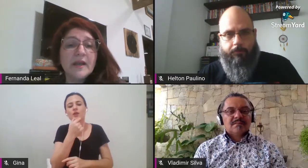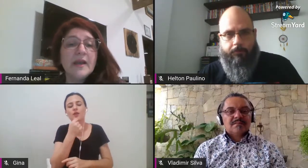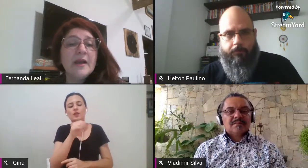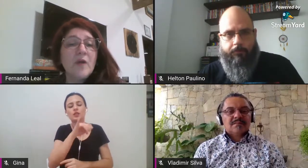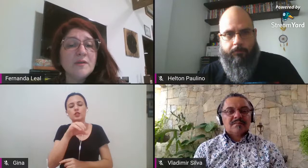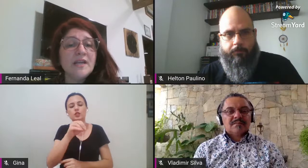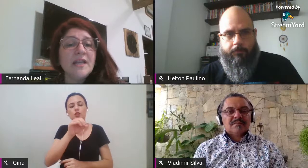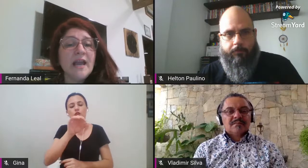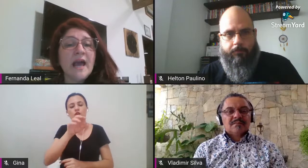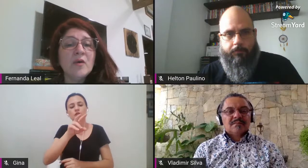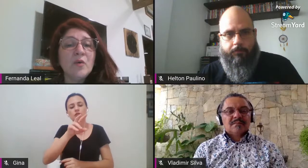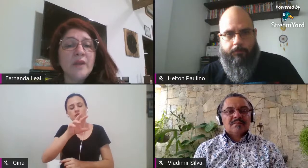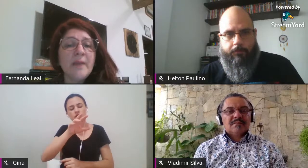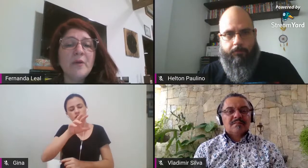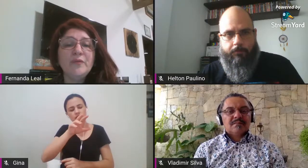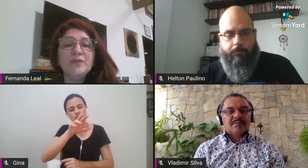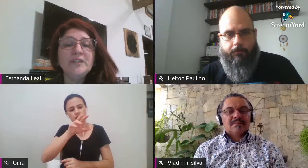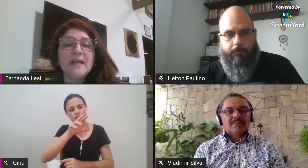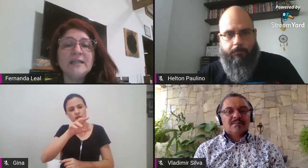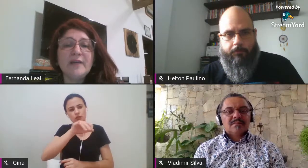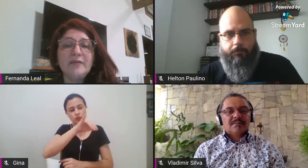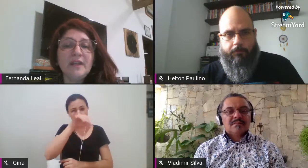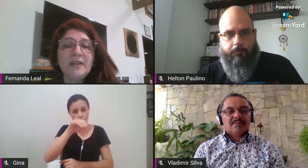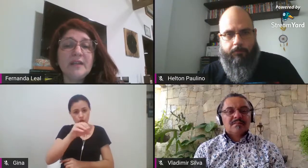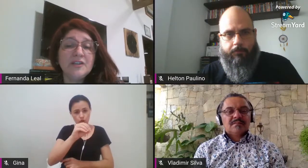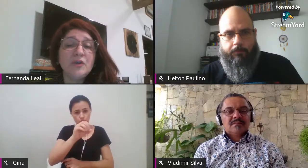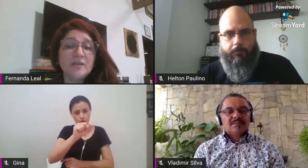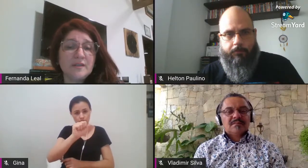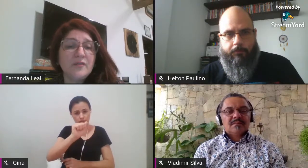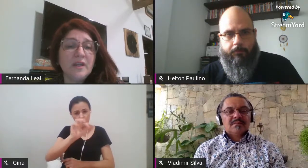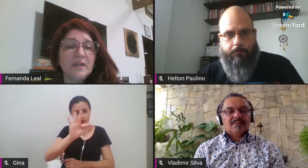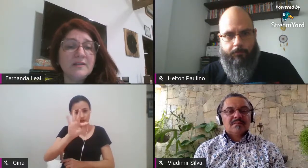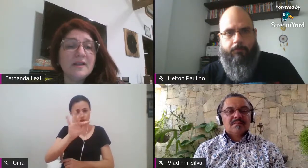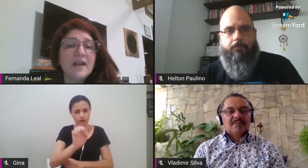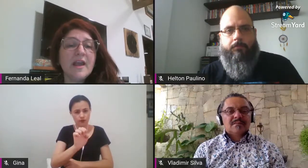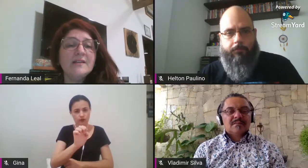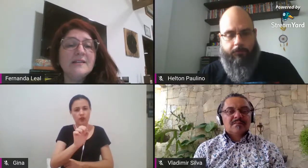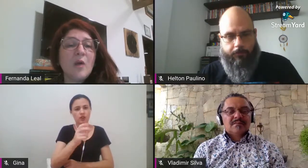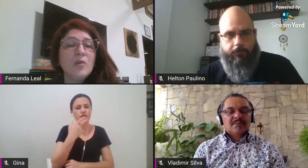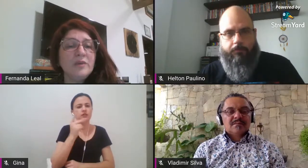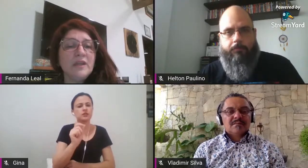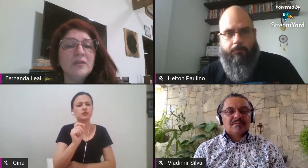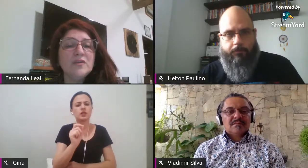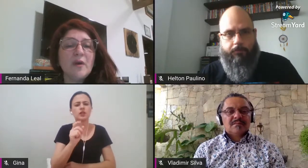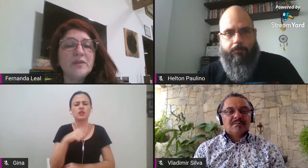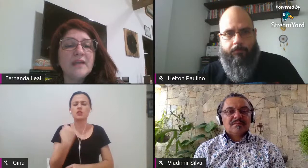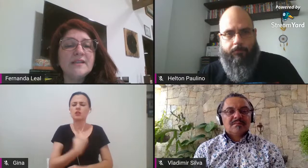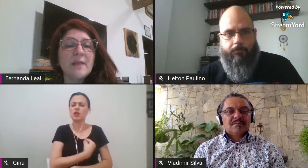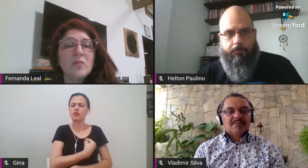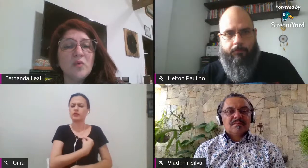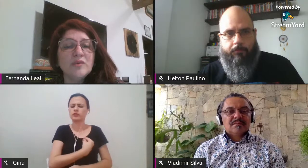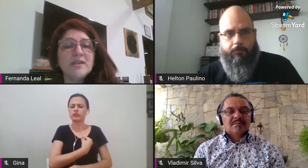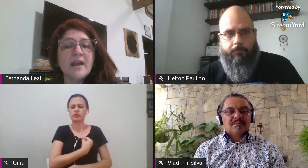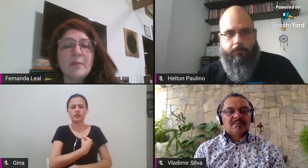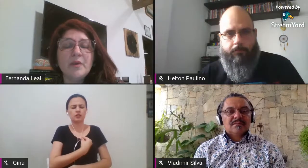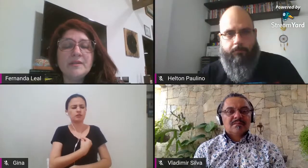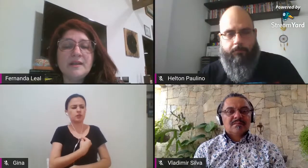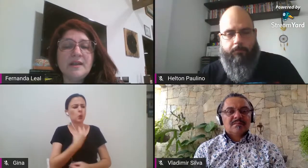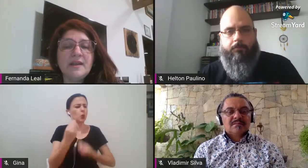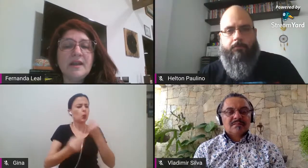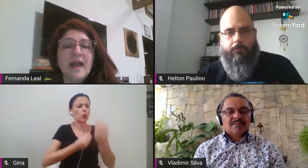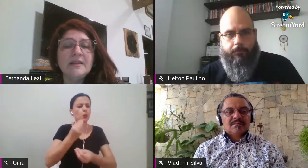pergunta: qual seria a largura e a profundidade da vida, das nossas vidas, se algum dia nos faltassem a